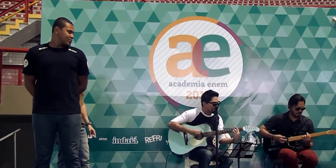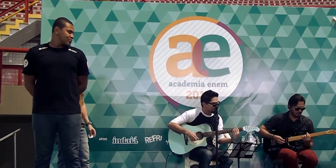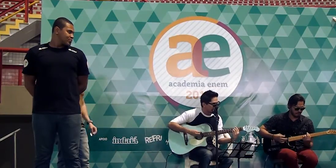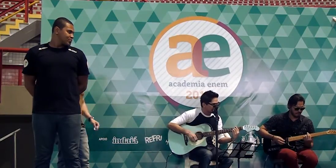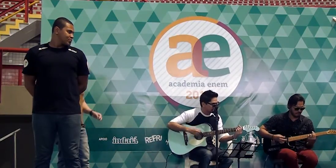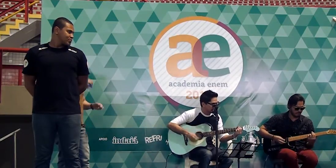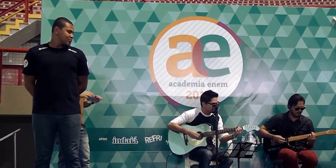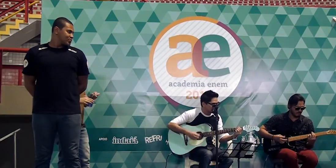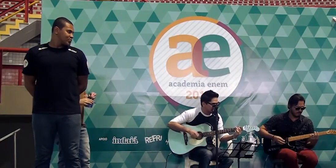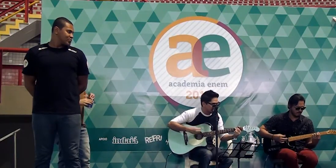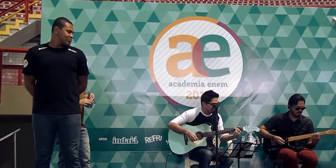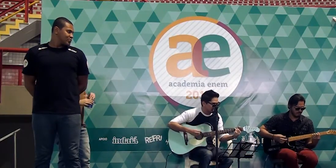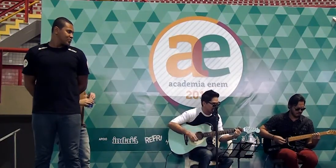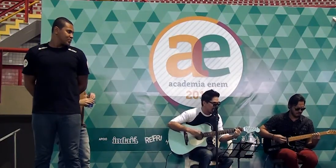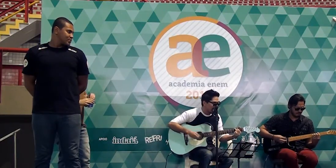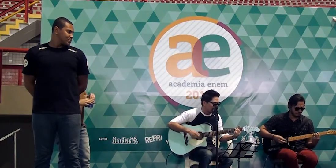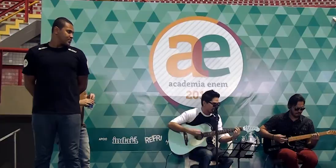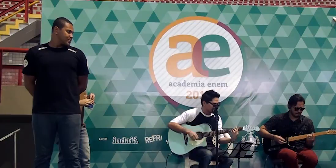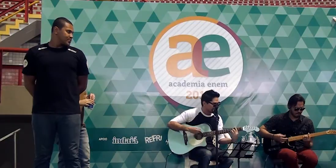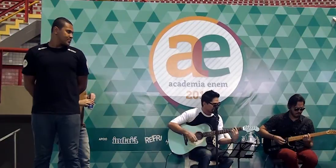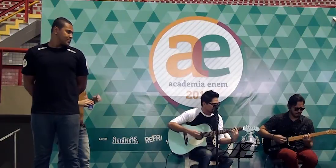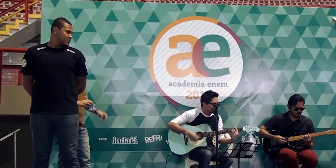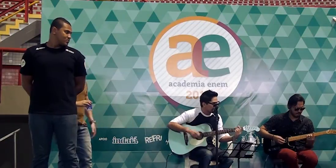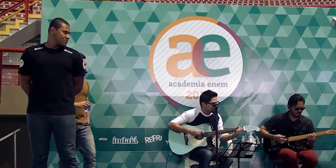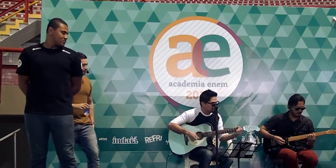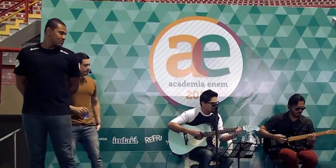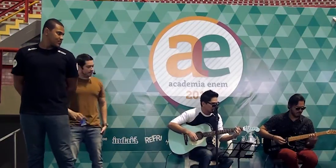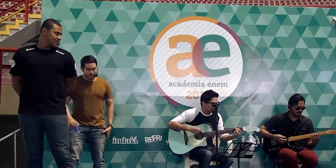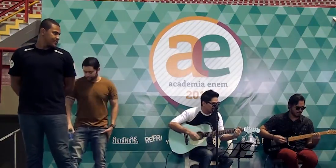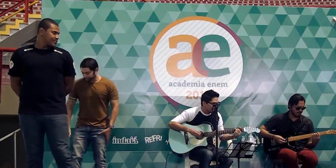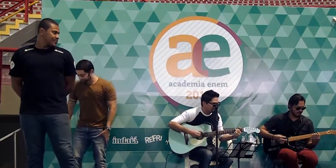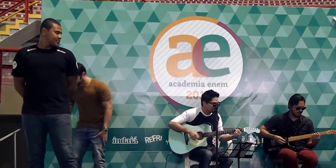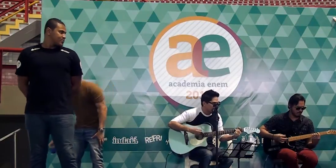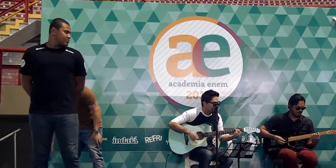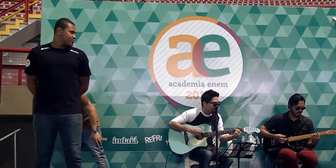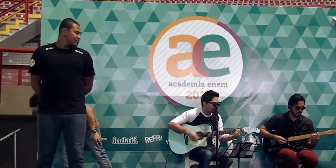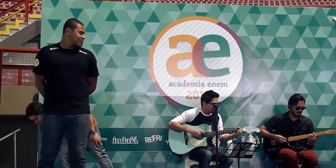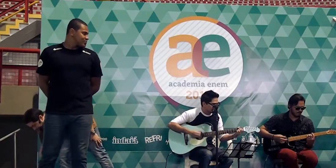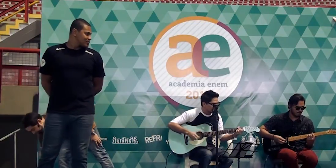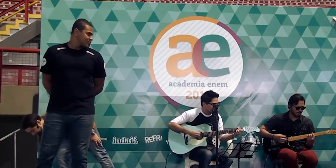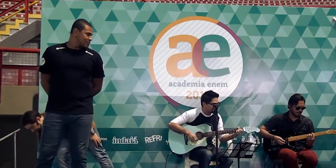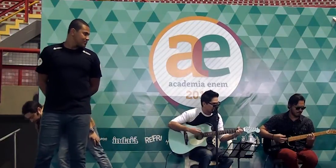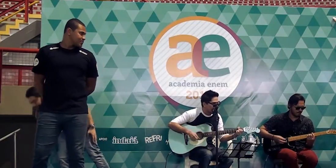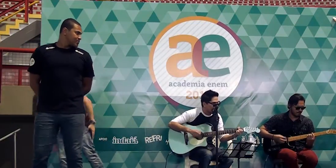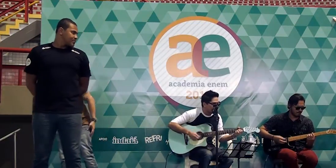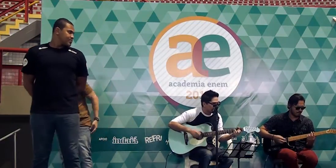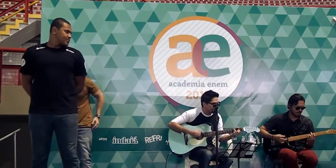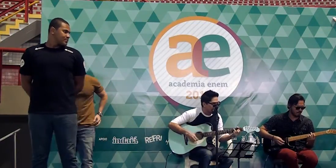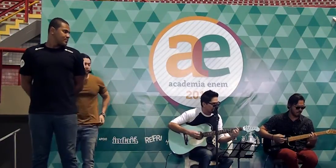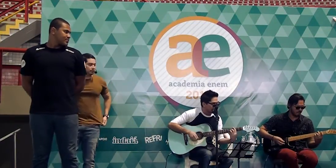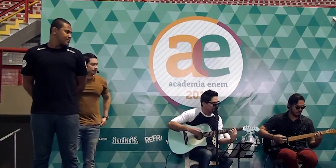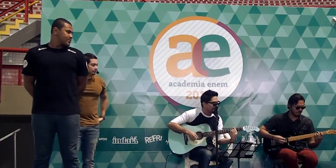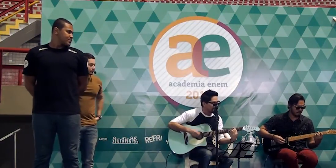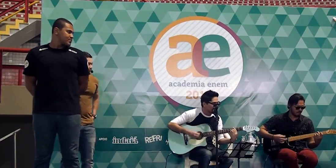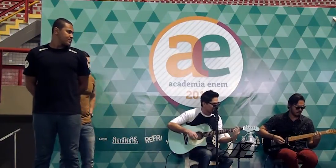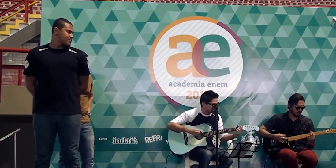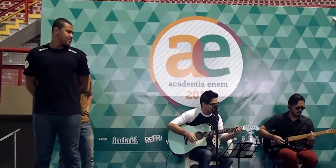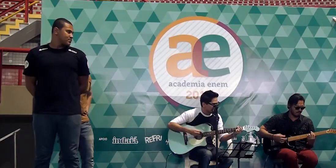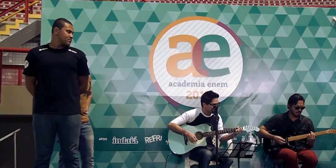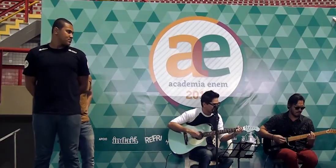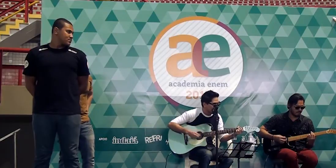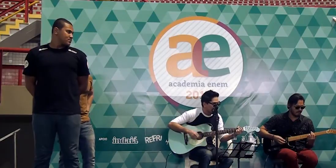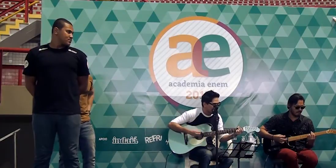revolução, somos burgueses sem religião. Somos o futuro da nação, geração